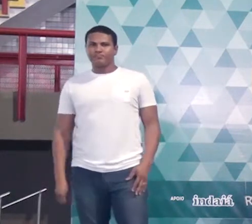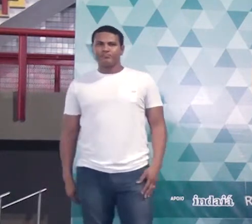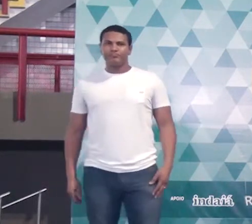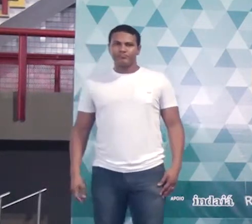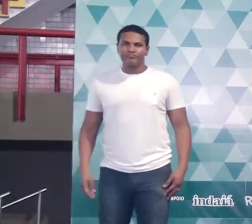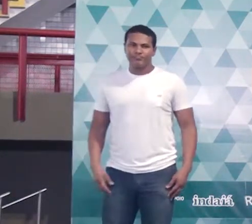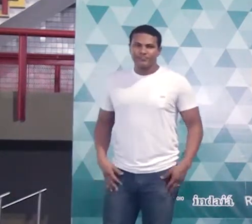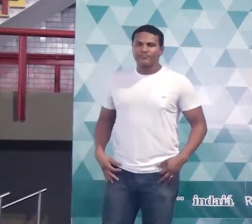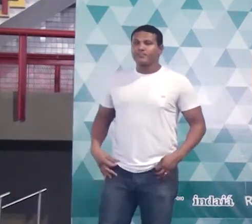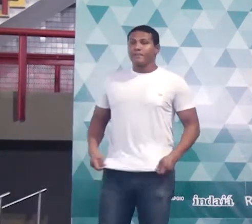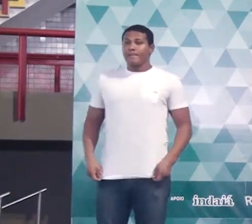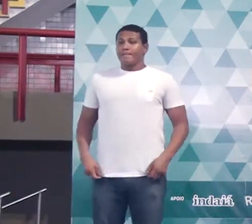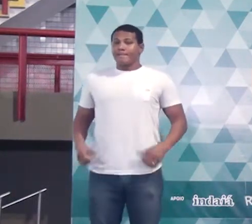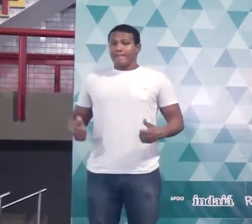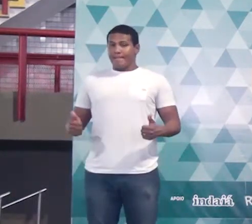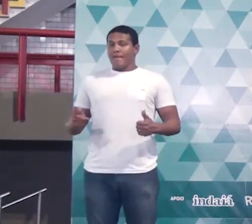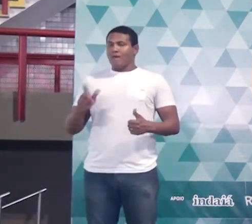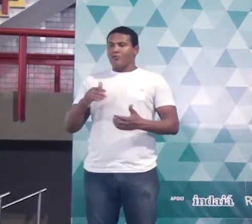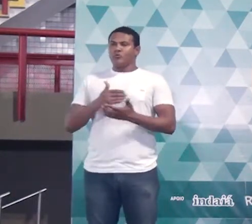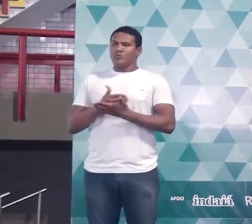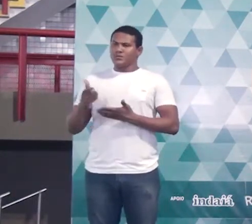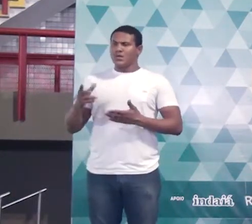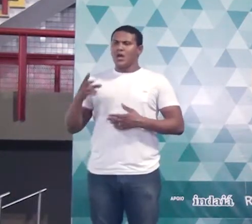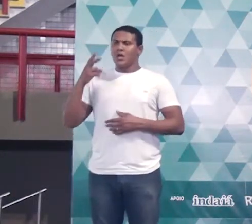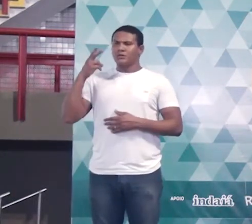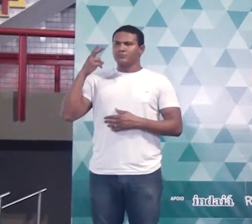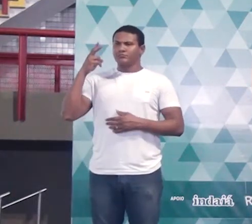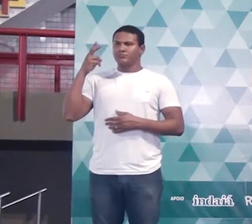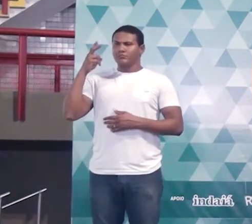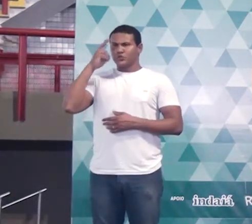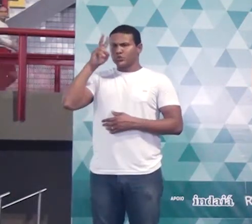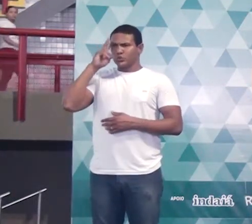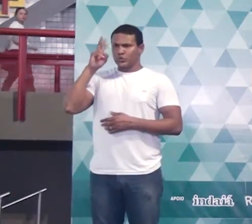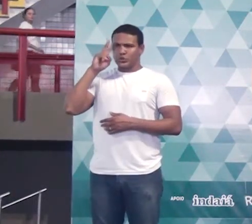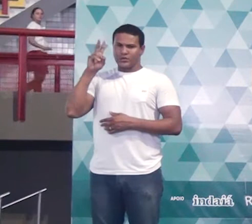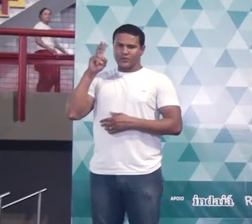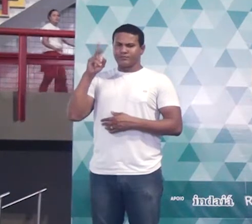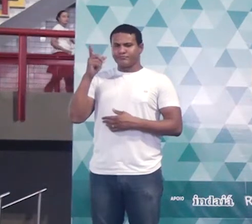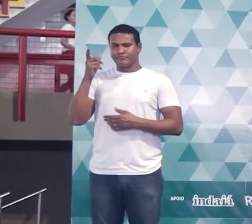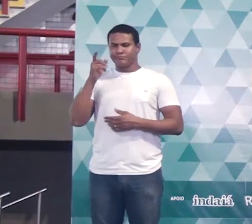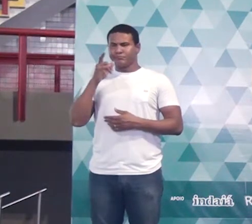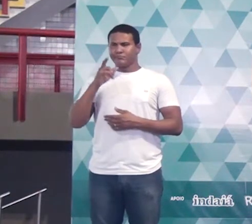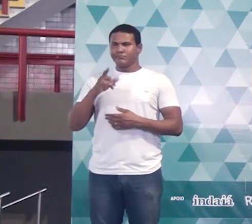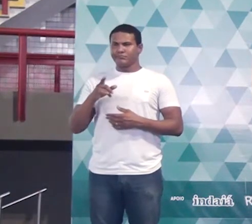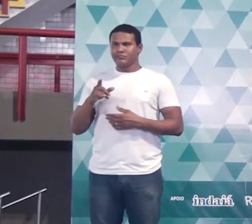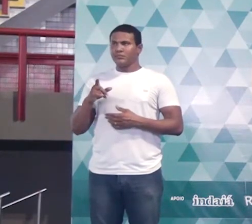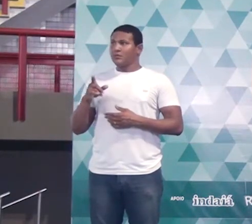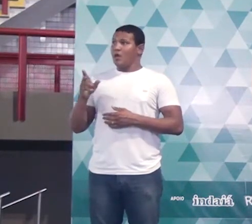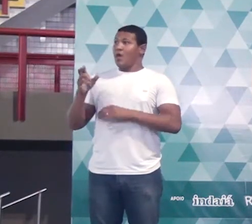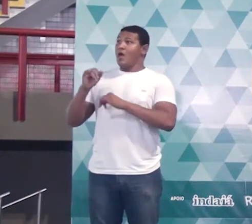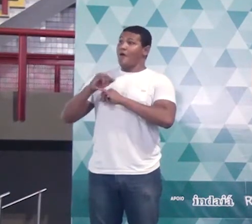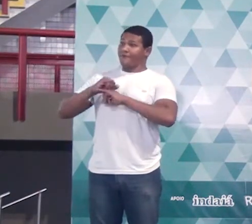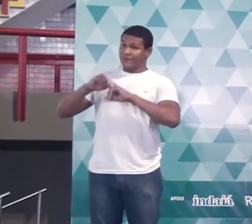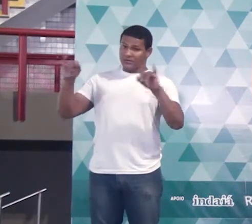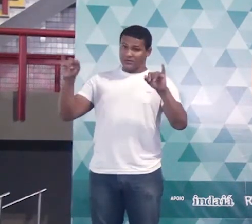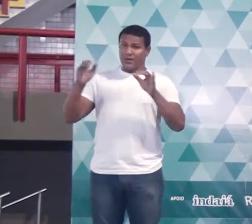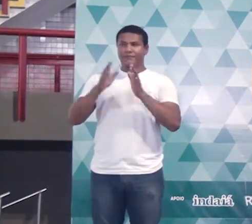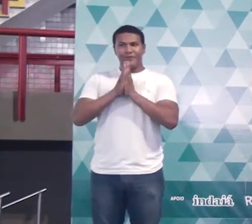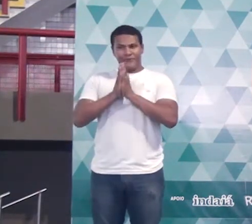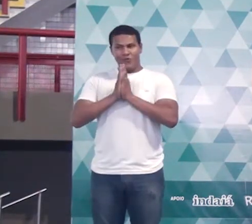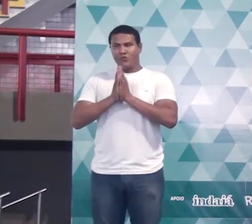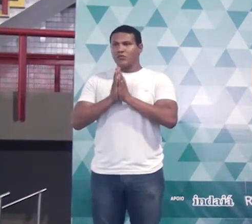vamos então começar aqui as nossas histórias, não sem antes avisar aqui a quem ficar, que